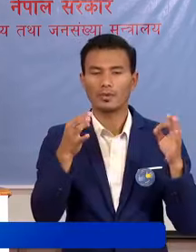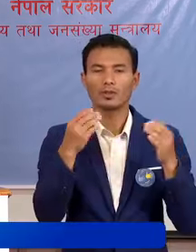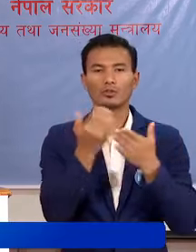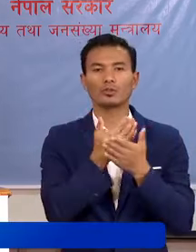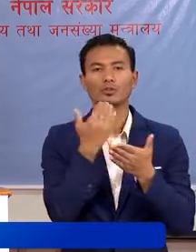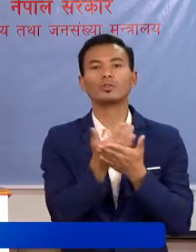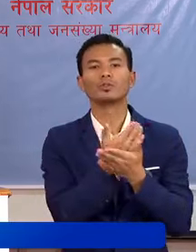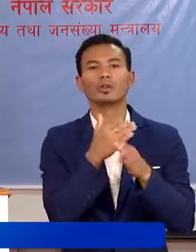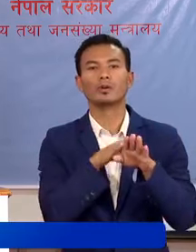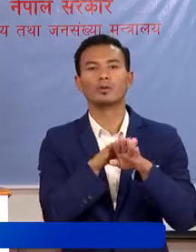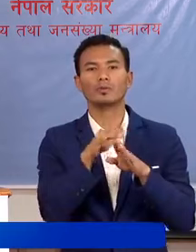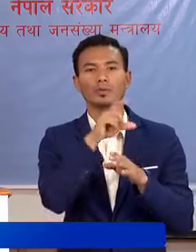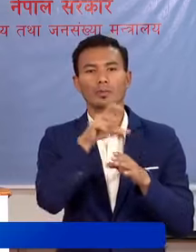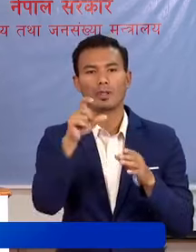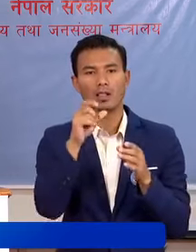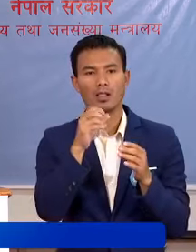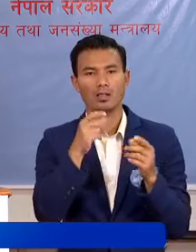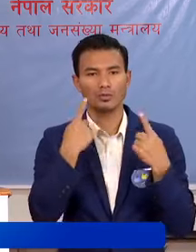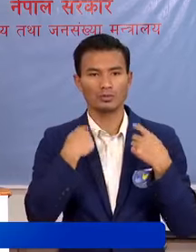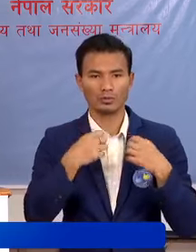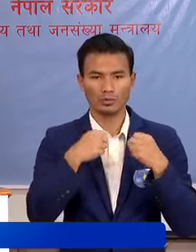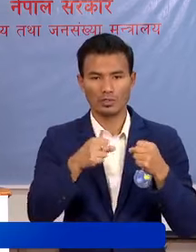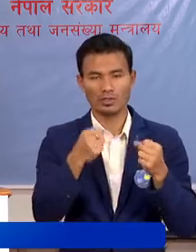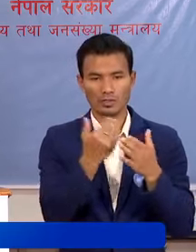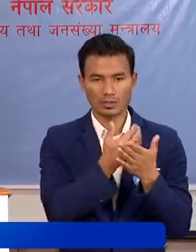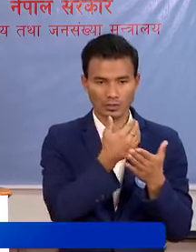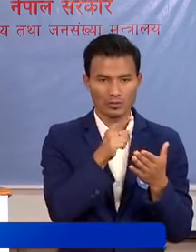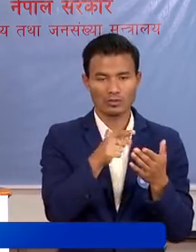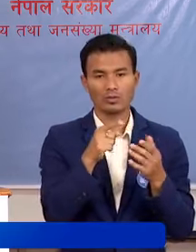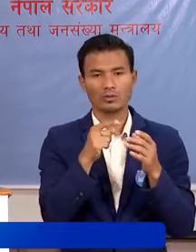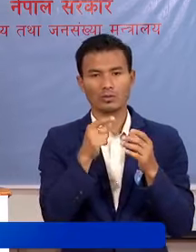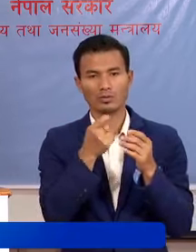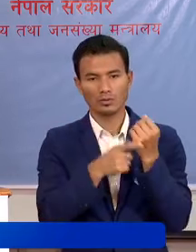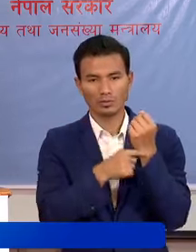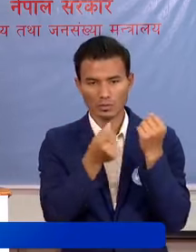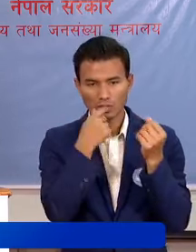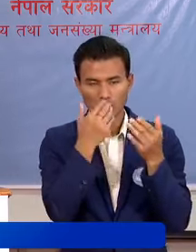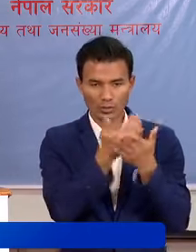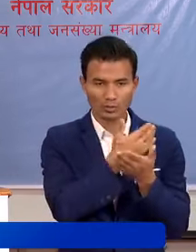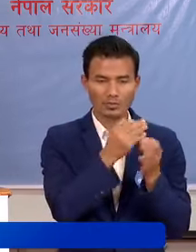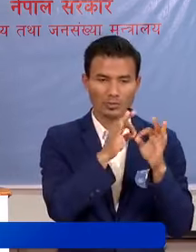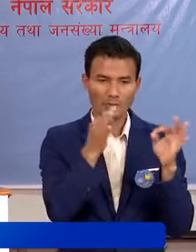संग्सास्तार ले जसते नेपाल पॉब्लिक असोचेशन भायों कम्मूनिटी मेडिशन को भायों अरू